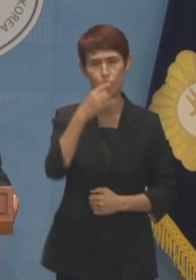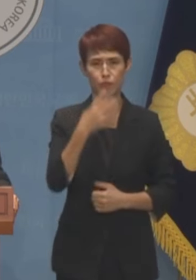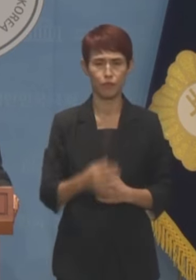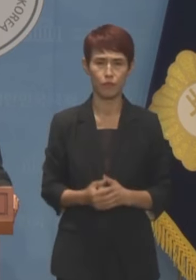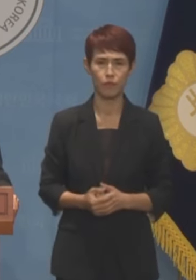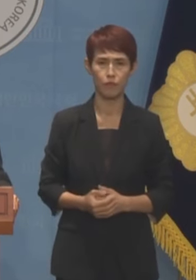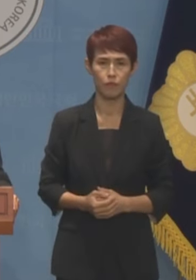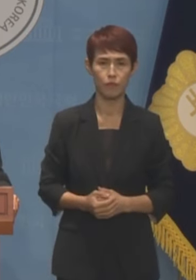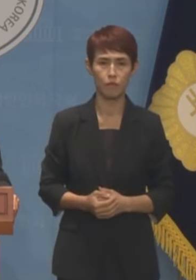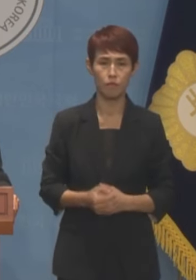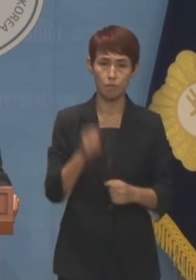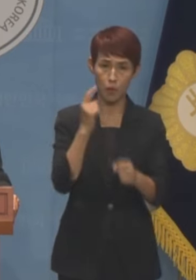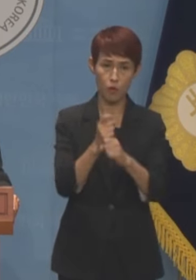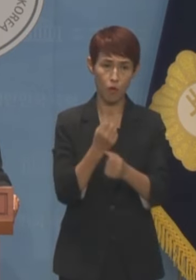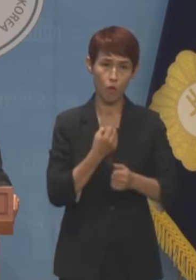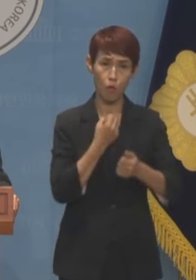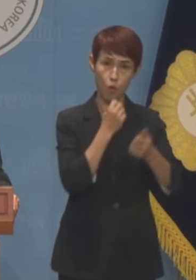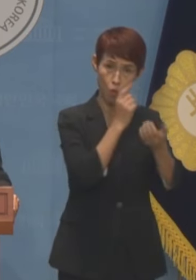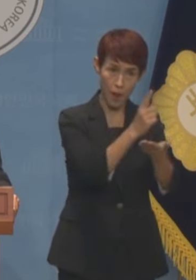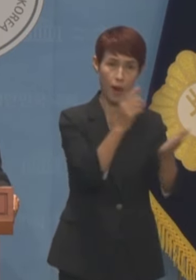기일뿐입니다 이미 고발하기로